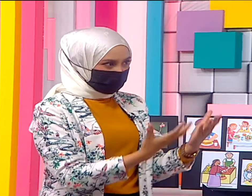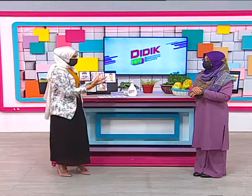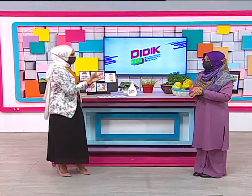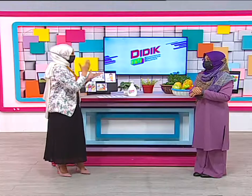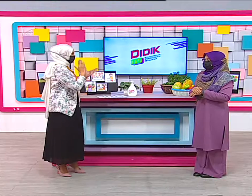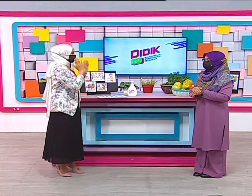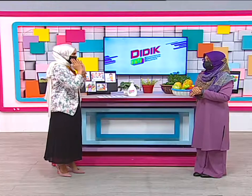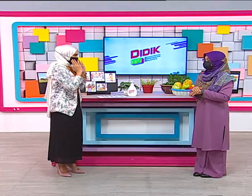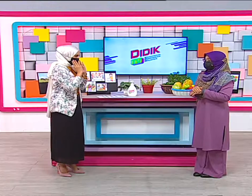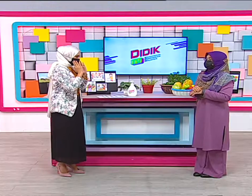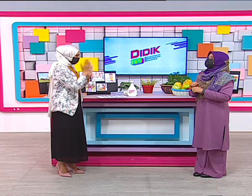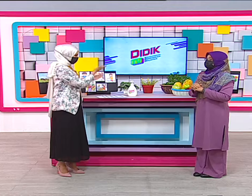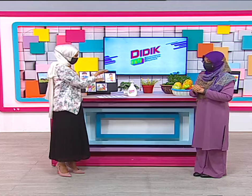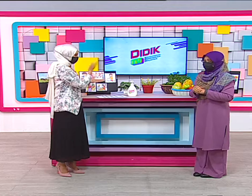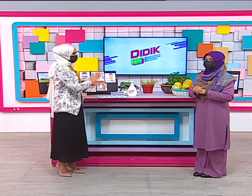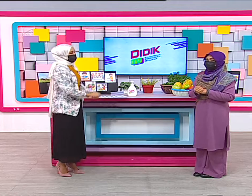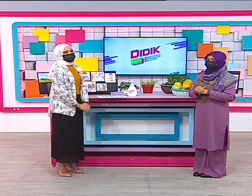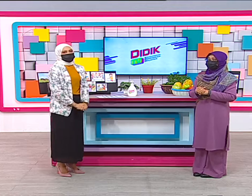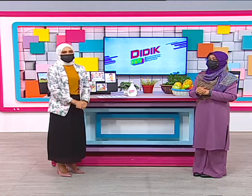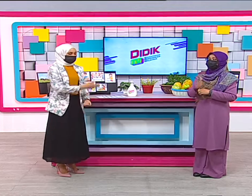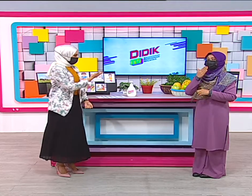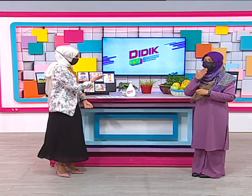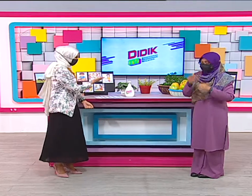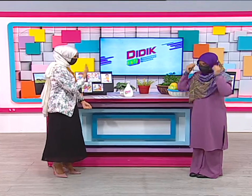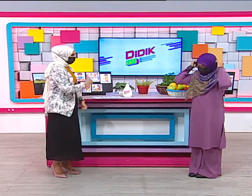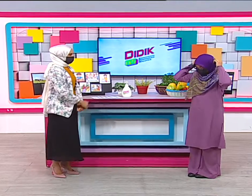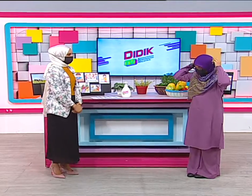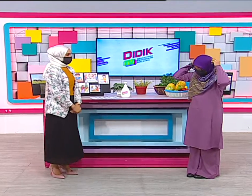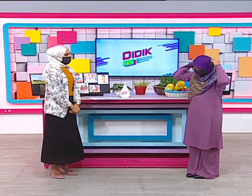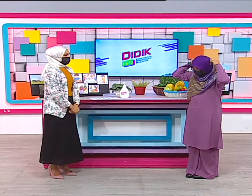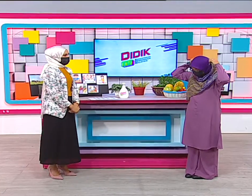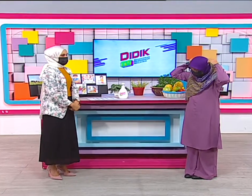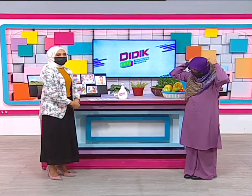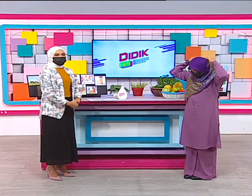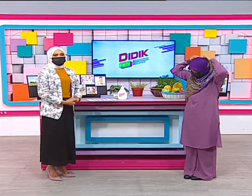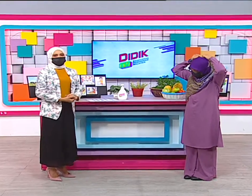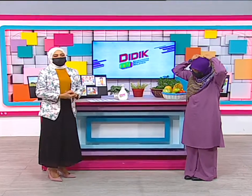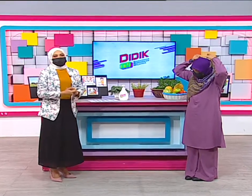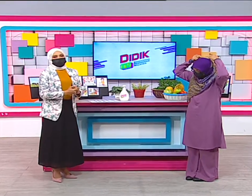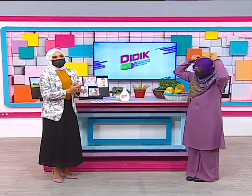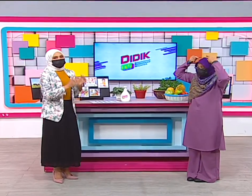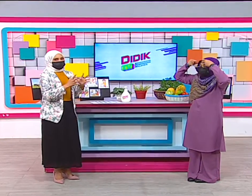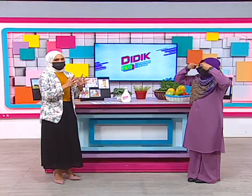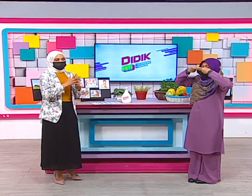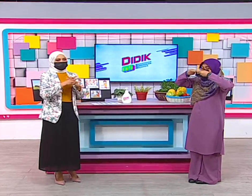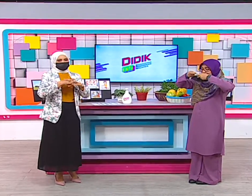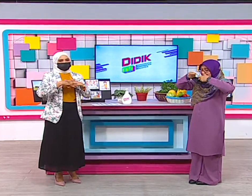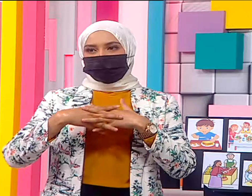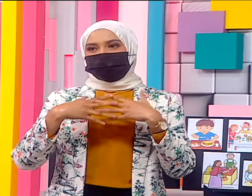itu Ceko akan tangga sampai ketemu keder sifatkan di dalam shampo select emosi Mila sama dan bisa juga Mirai 6B